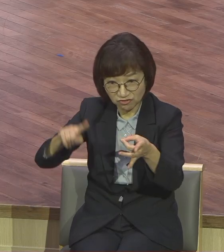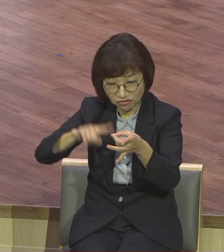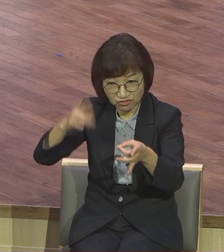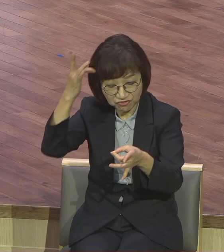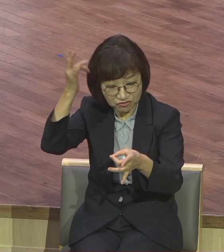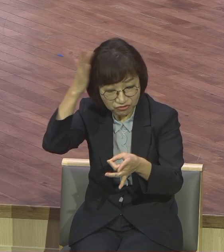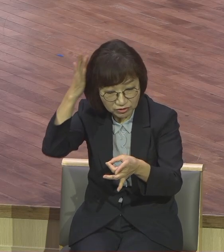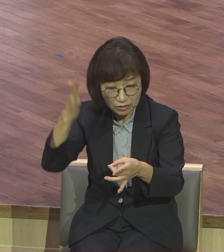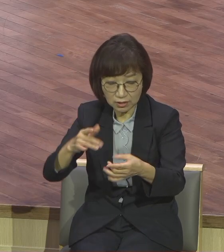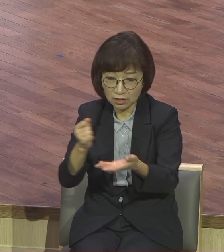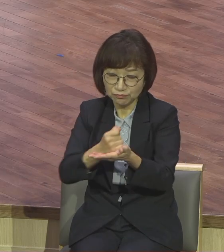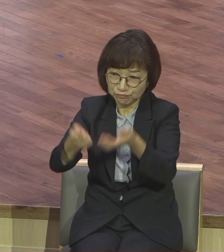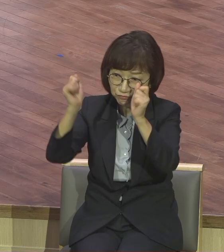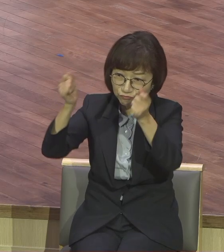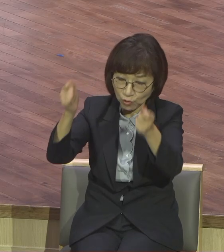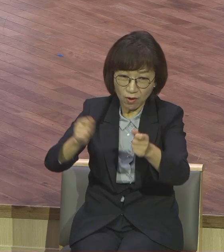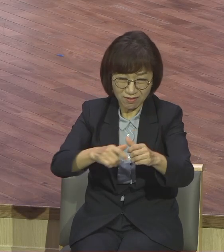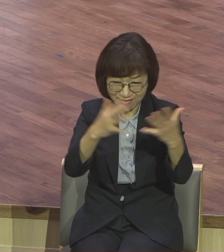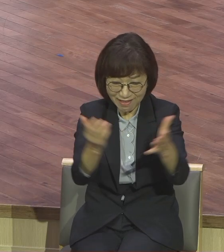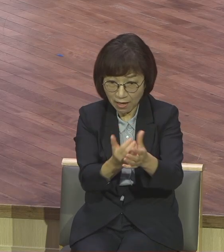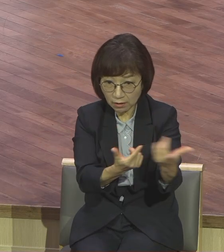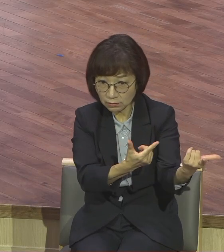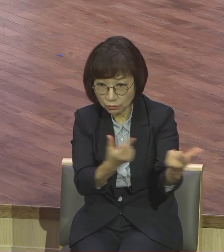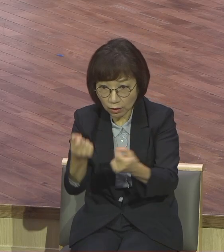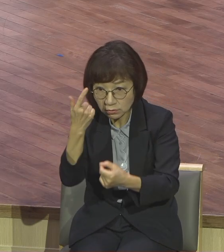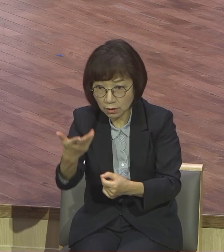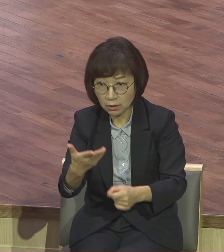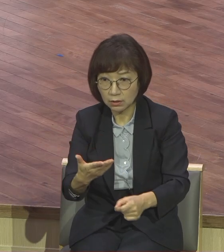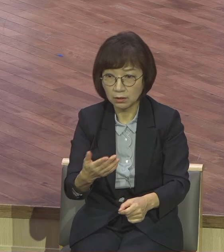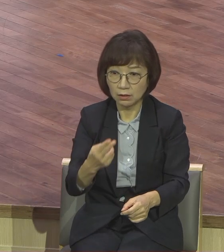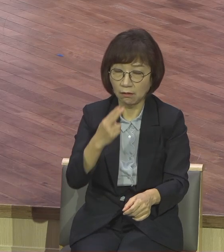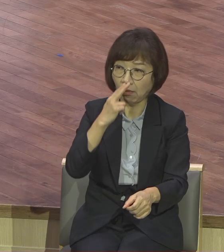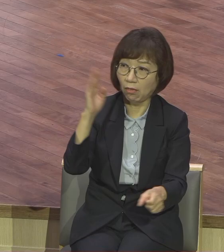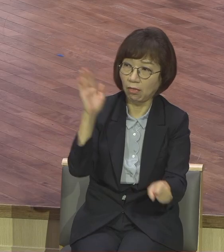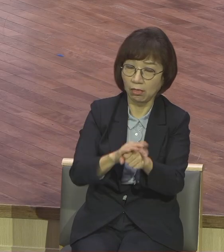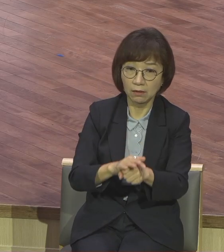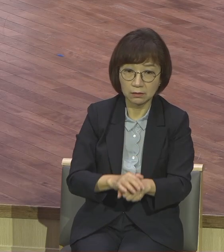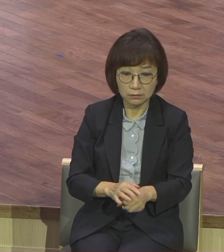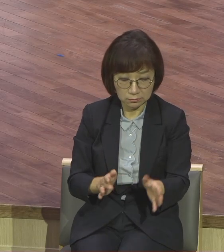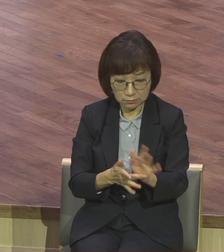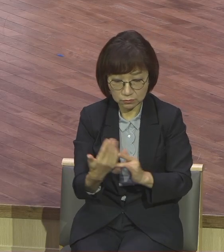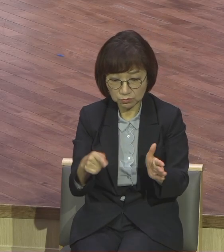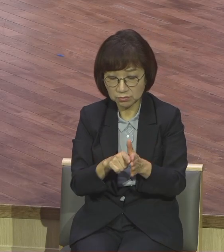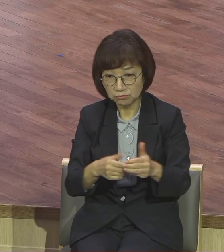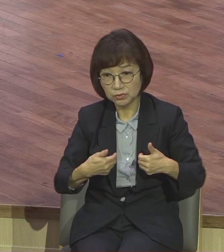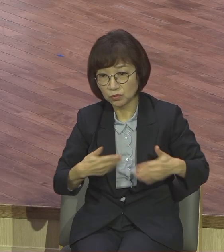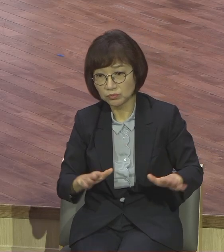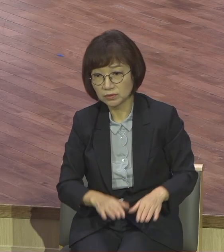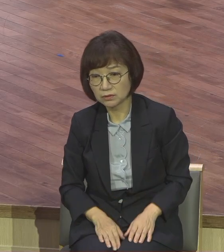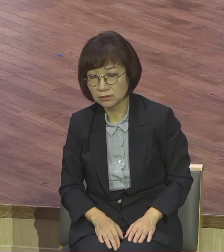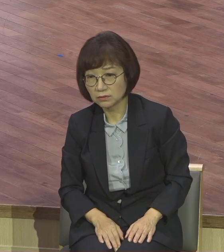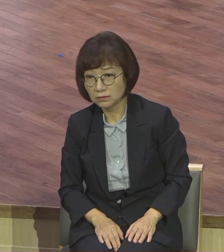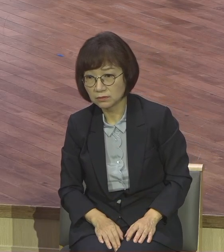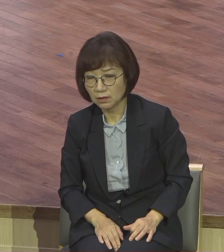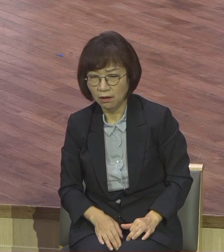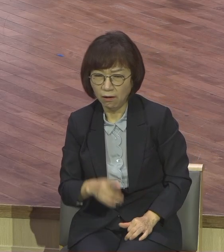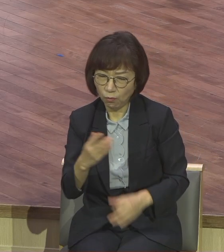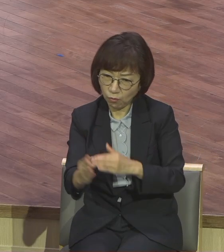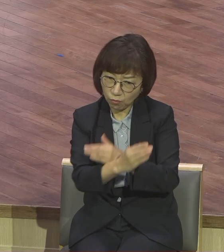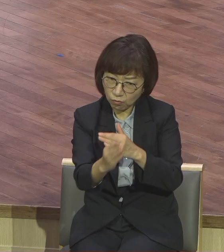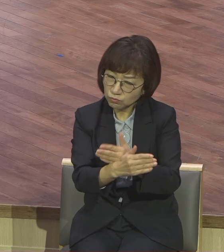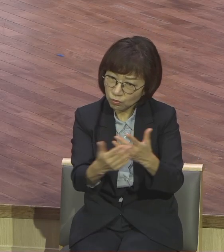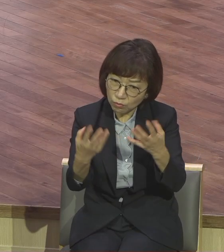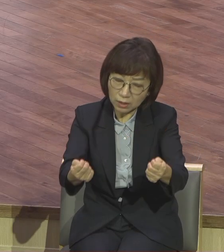그래서 종교 다 와 앉았는데. 그럼 뭐 예수 믿을 필요 뭐 있어요? 부처도 믿고 모함에도 믿고 다 믿지.